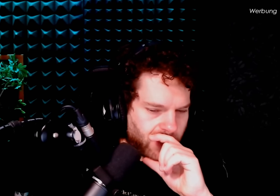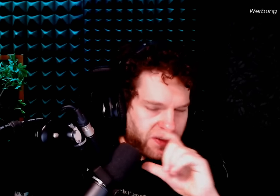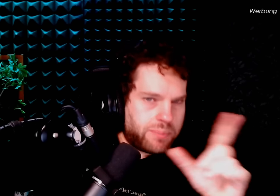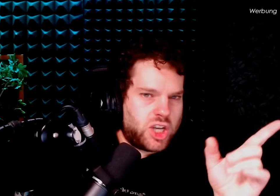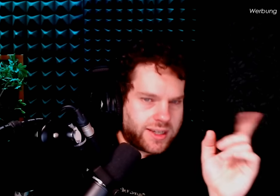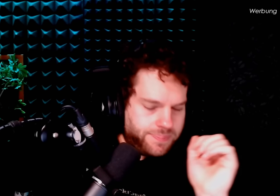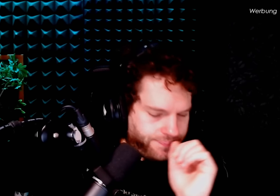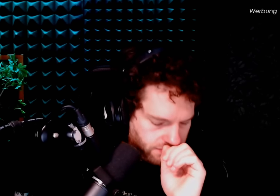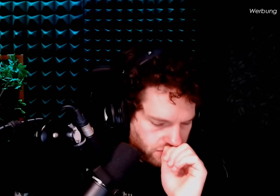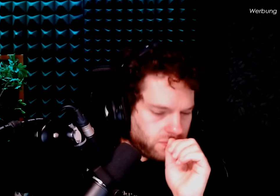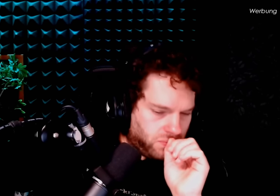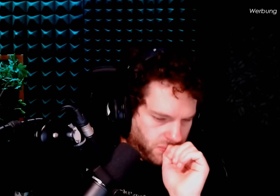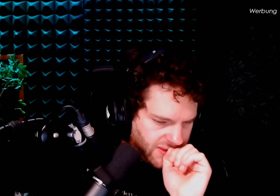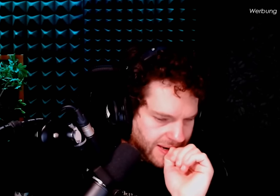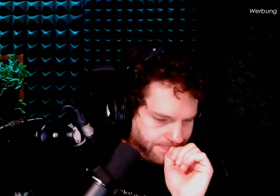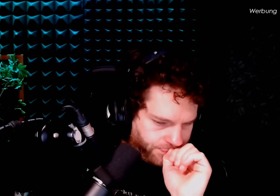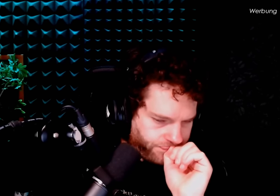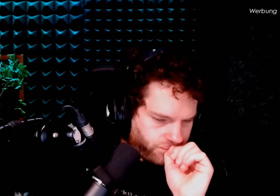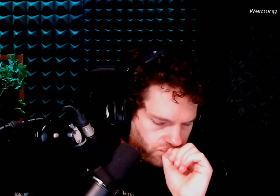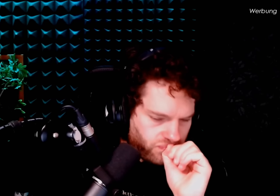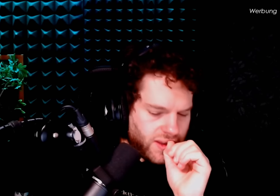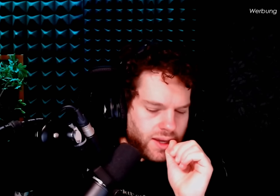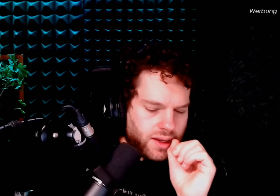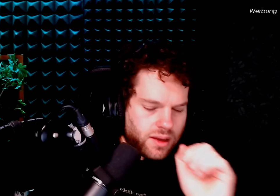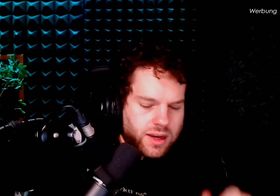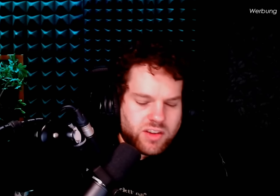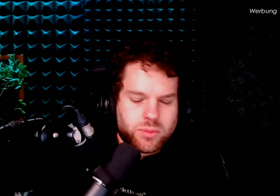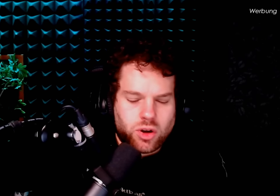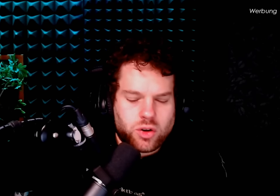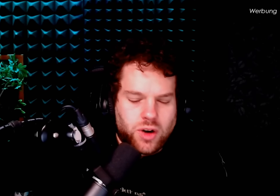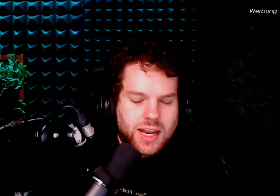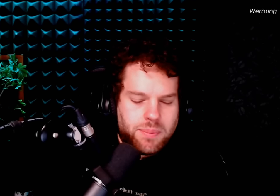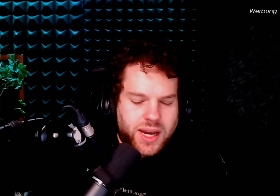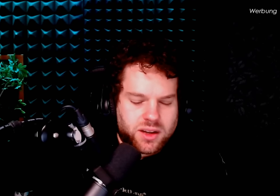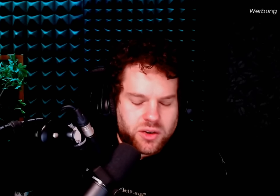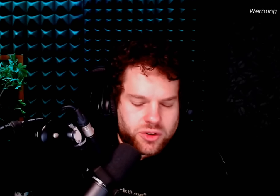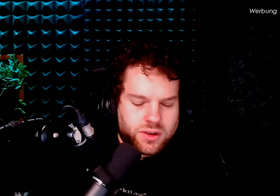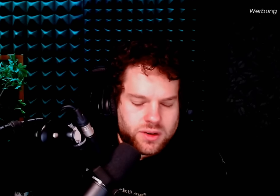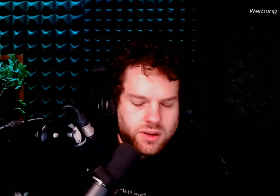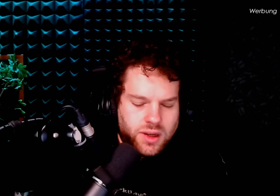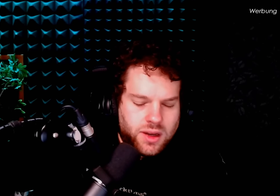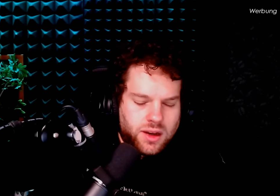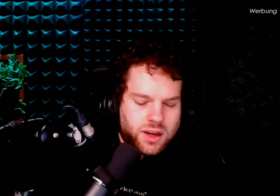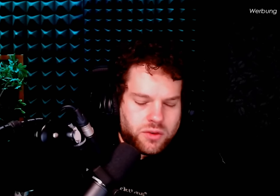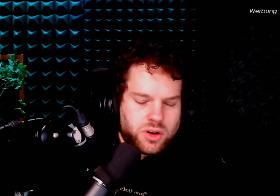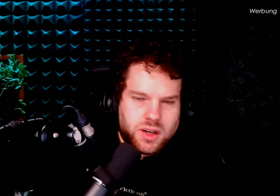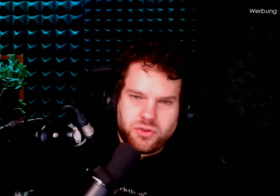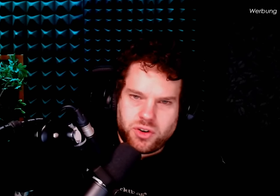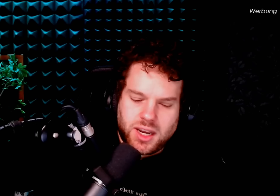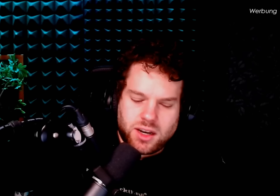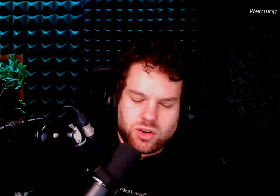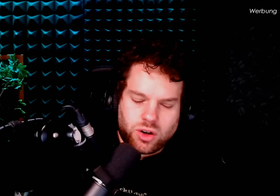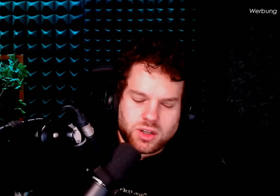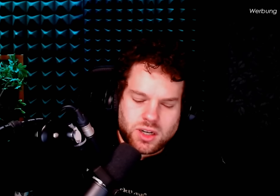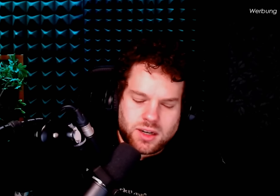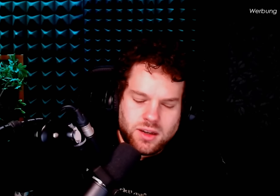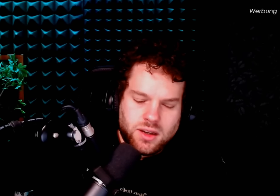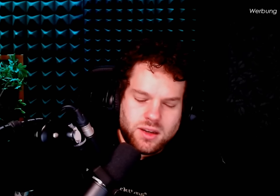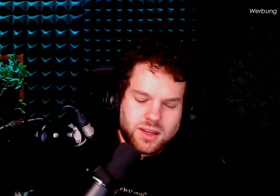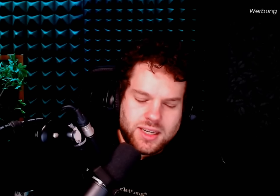Fremdschlange. Ja. Äh. Wir haben neun Koala-Bären gefunden. Der wurde von Herrn Doktor Griebelstein.